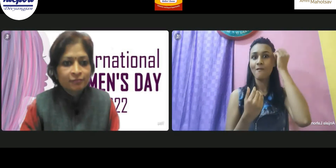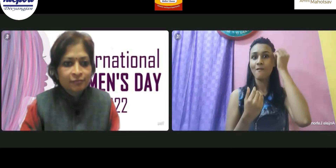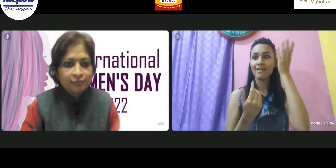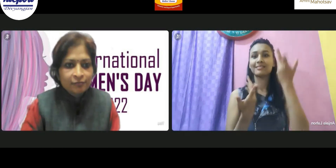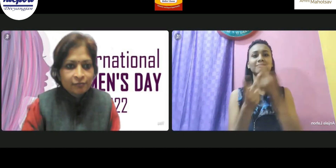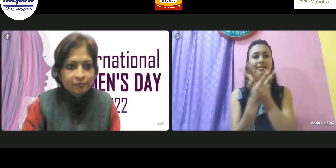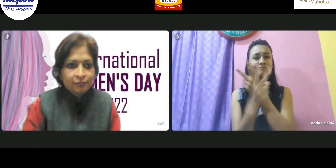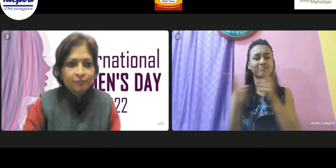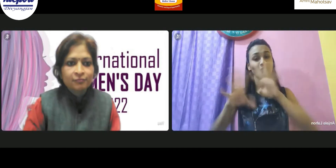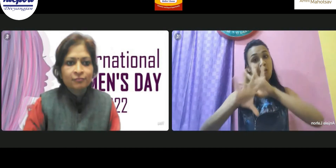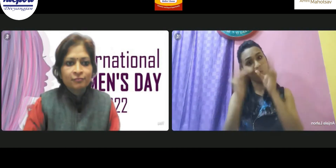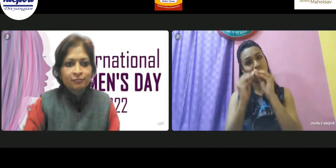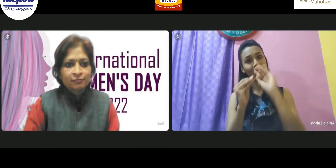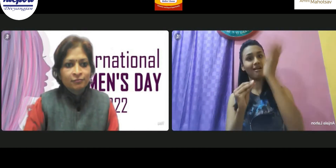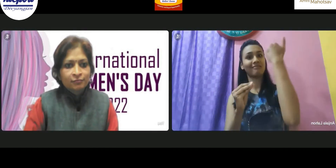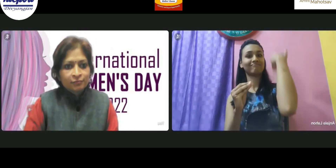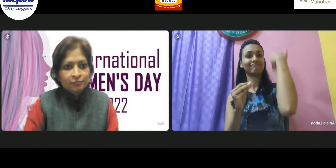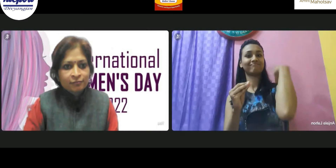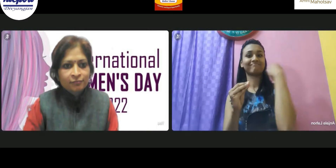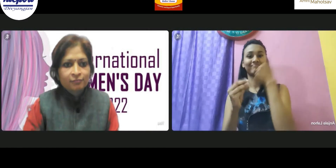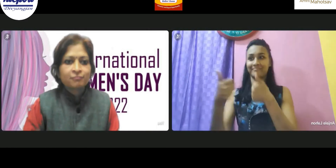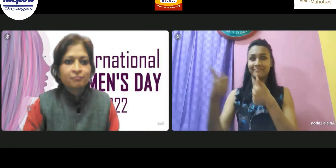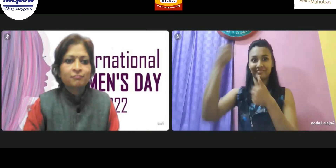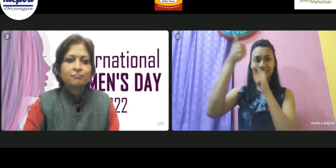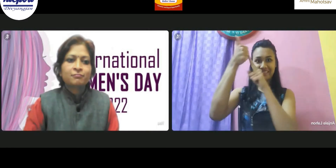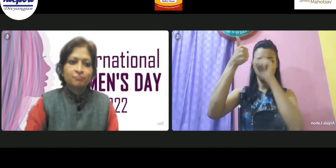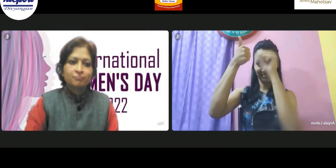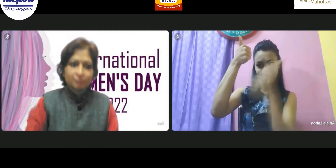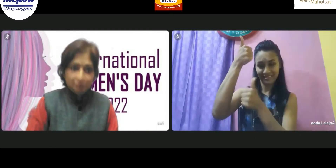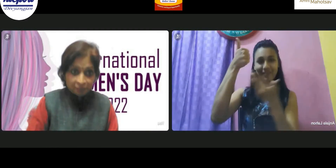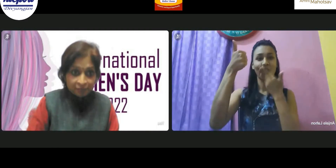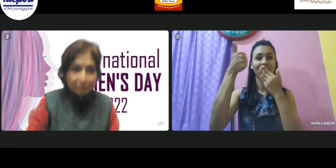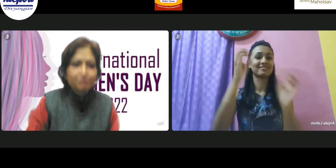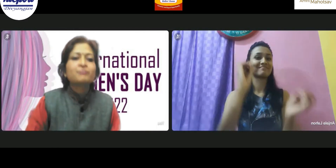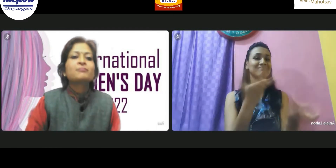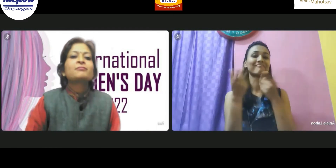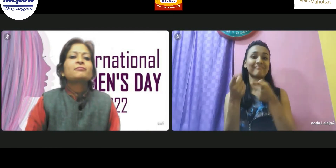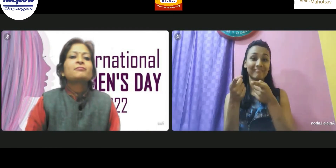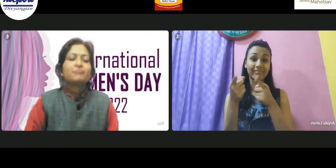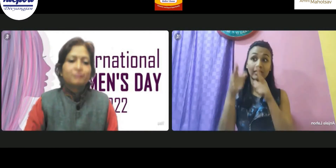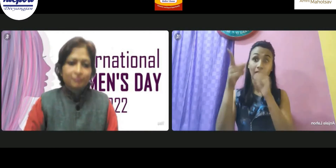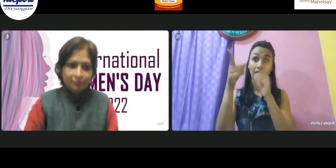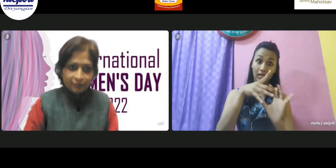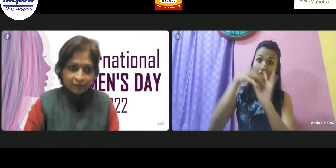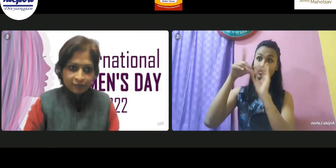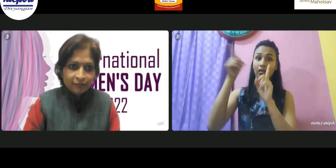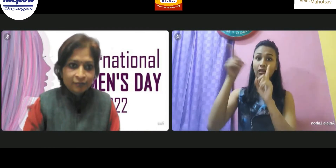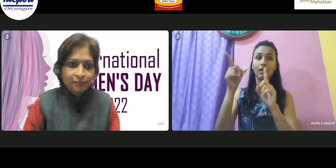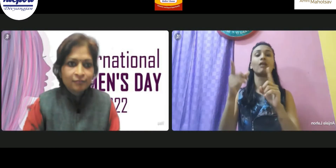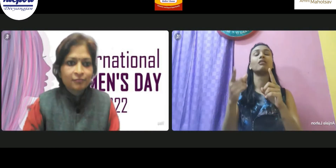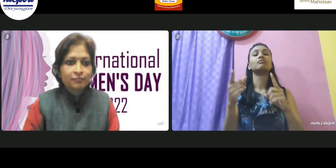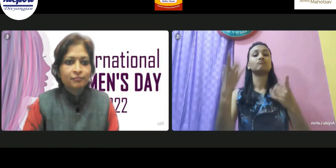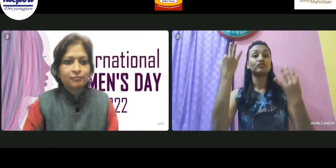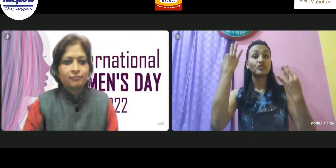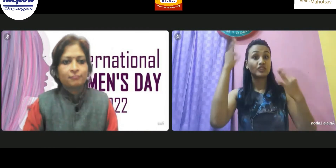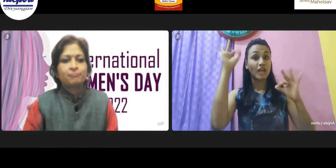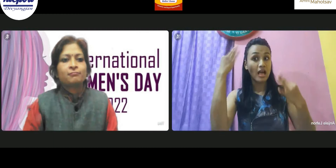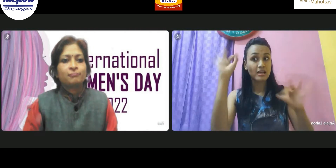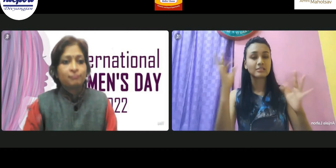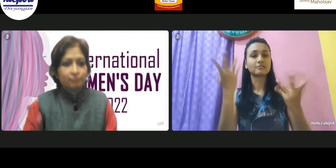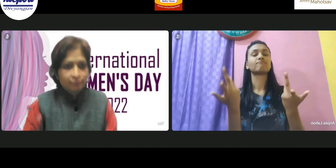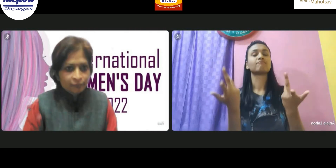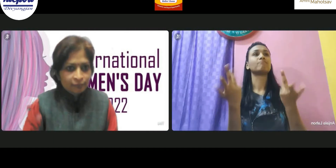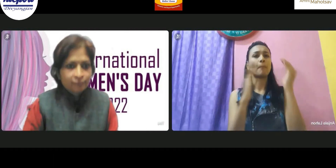कैंपेन चलाते थे। और ये कॉलेज उनसे जुड़ा हुआ था, तो वहां पर पढ़ाई के साथ साथ बहुत